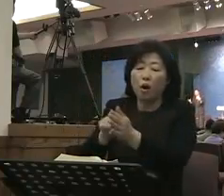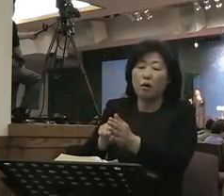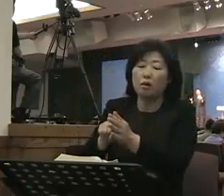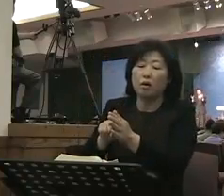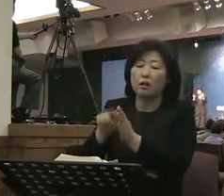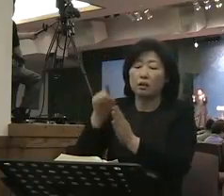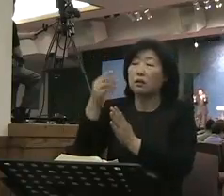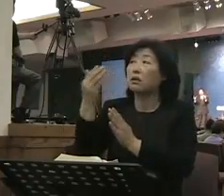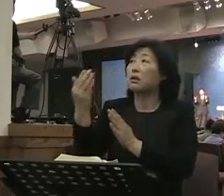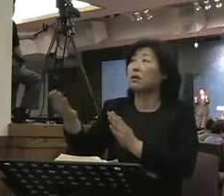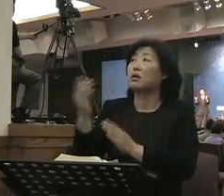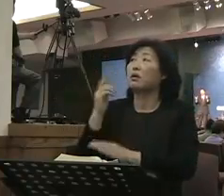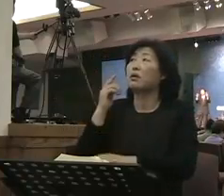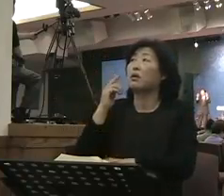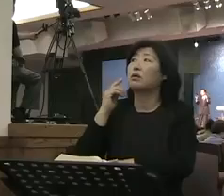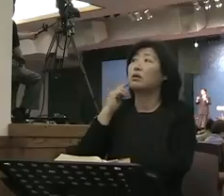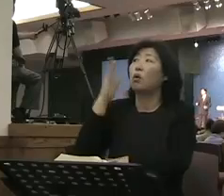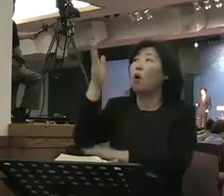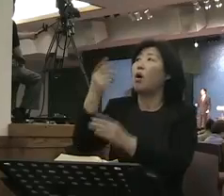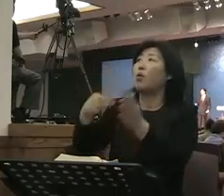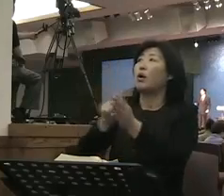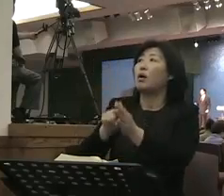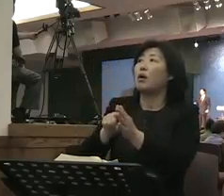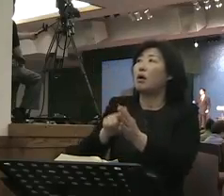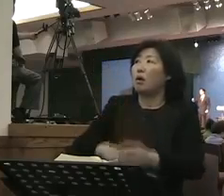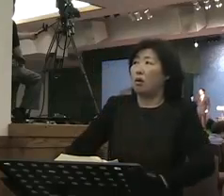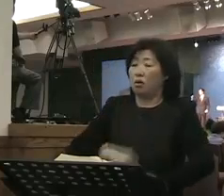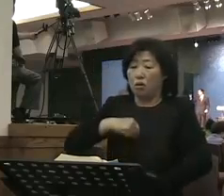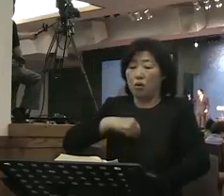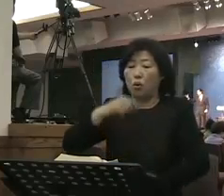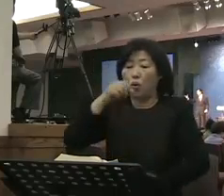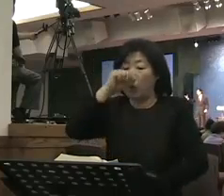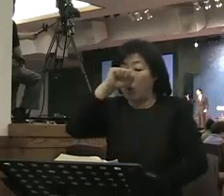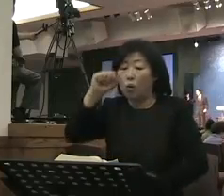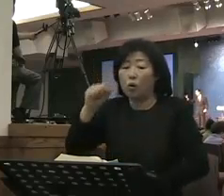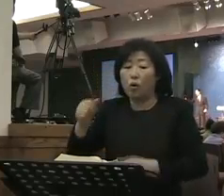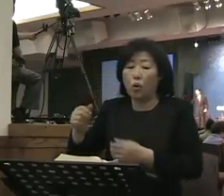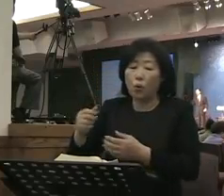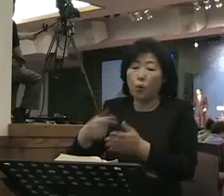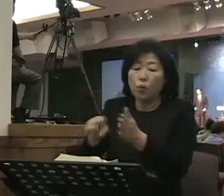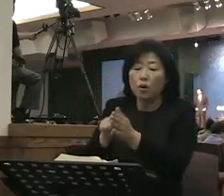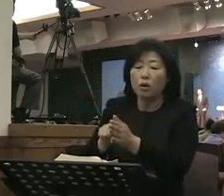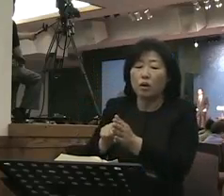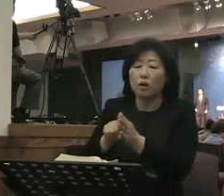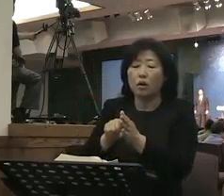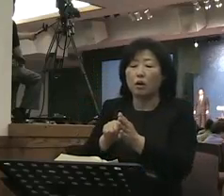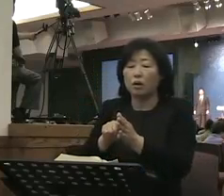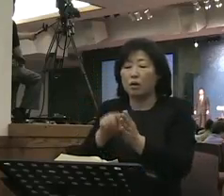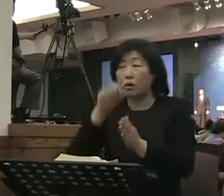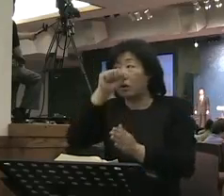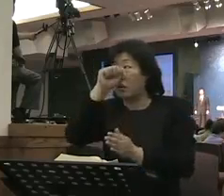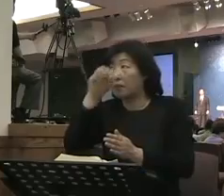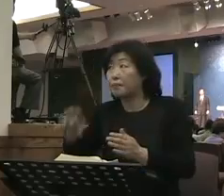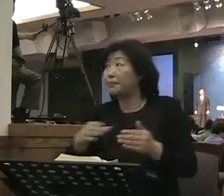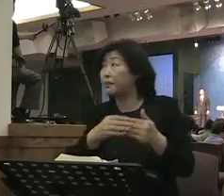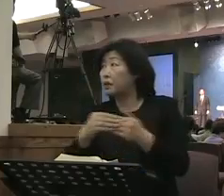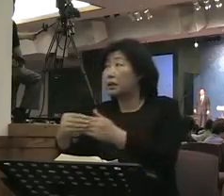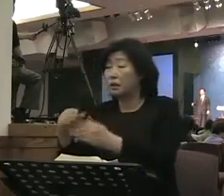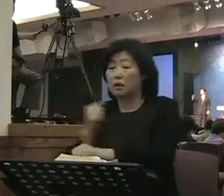우리를 당신의 영광을 위해 의를 위해 우리를 의의 길로 인도하신다고